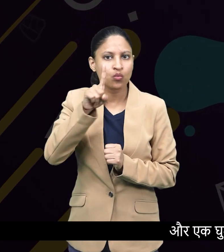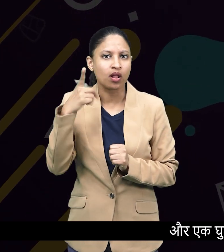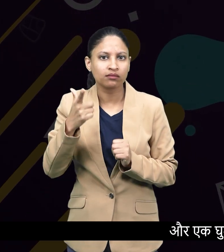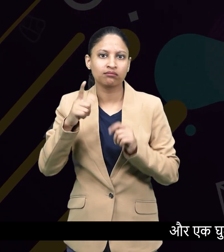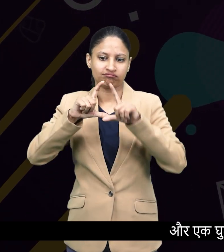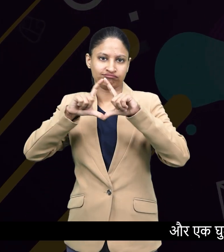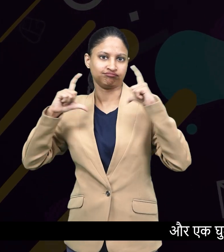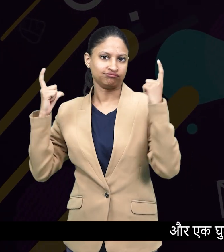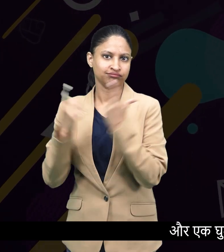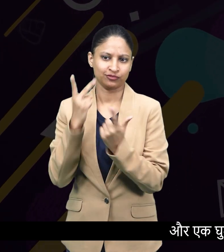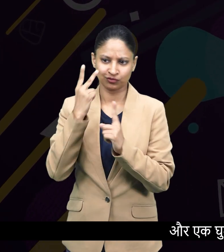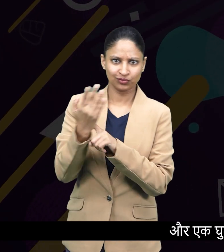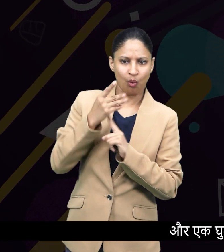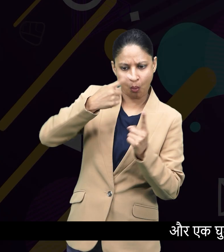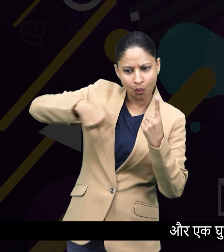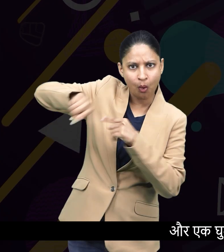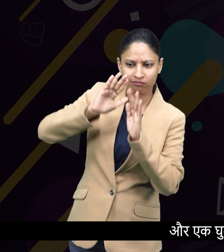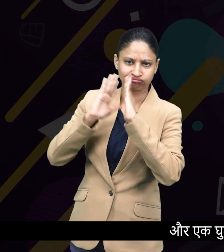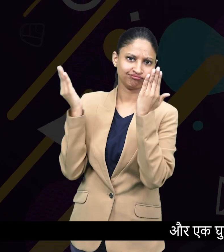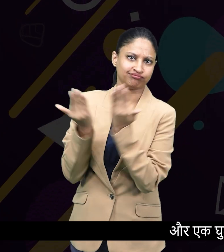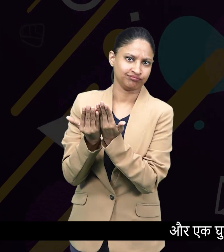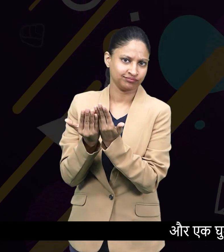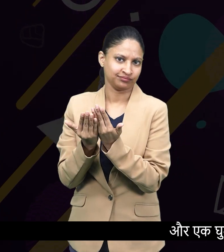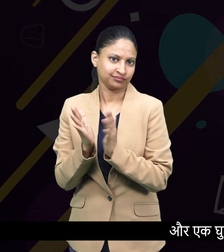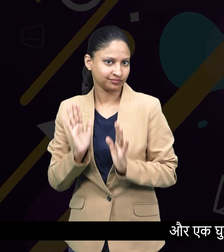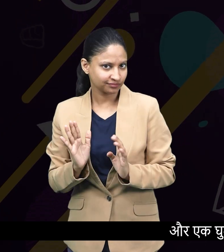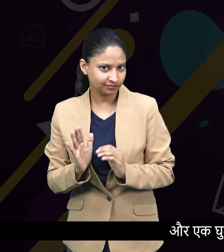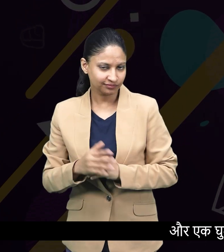और एक घुमावदार फलक चौओर होता है।